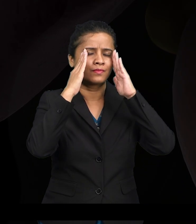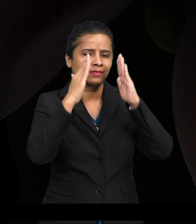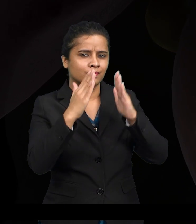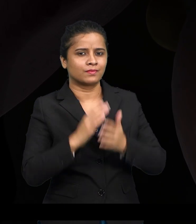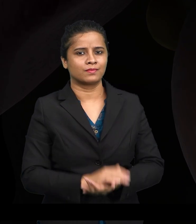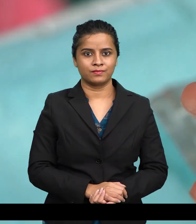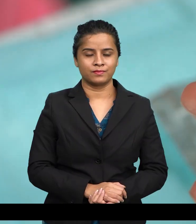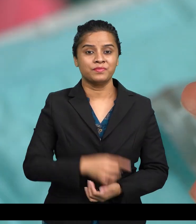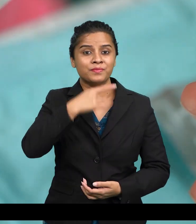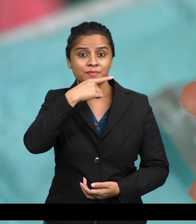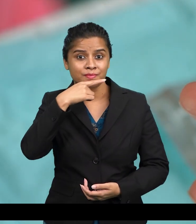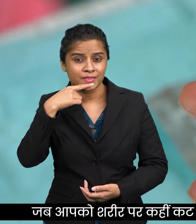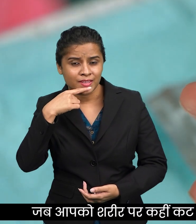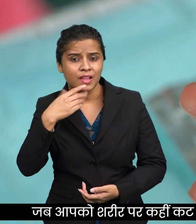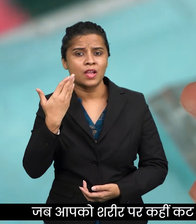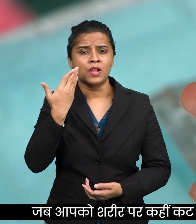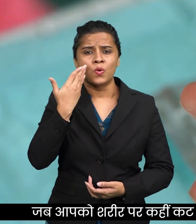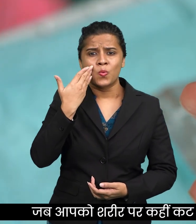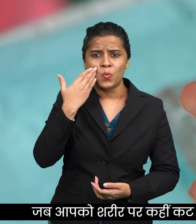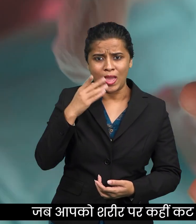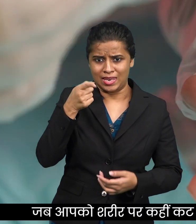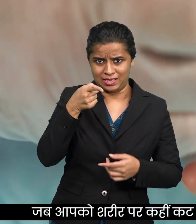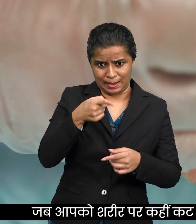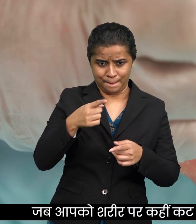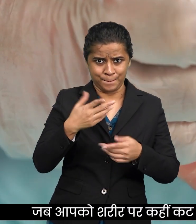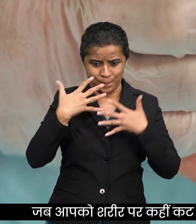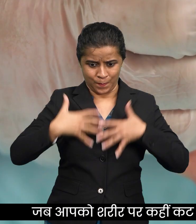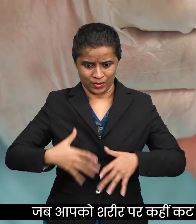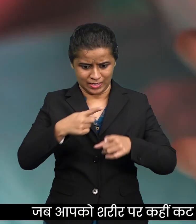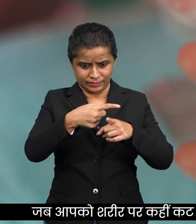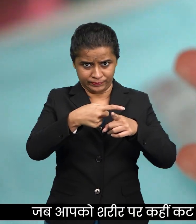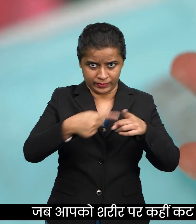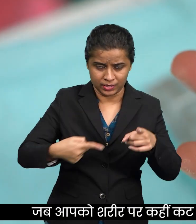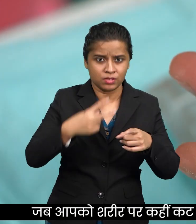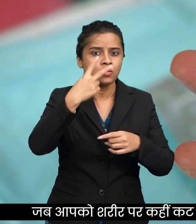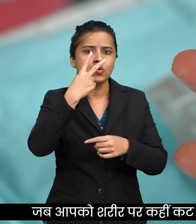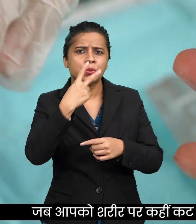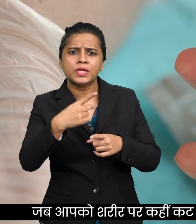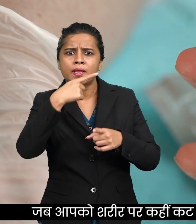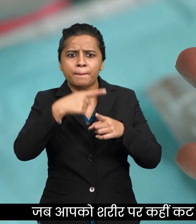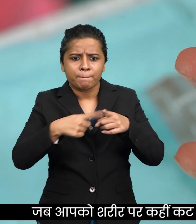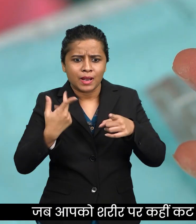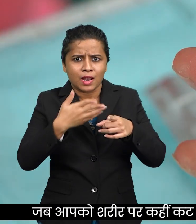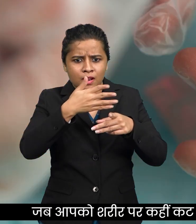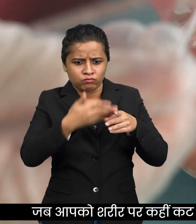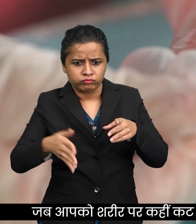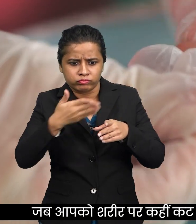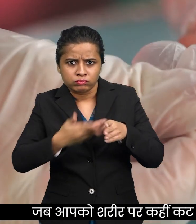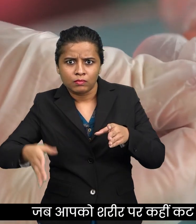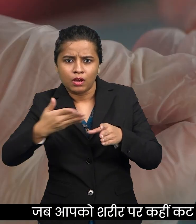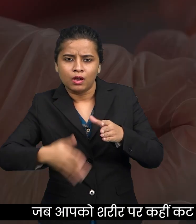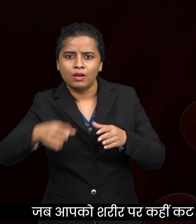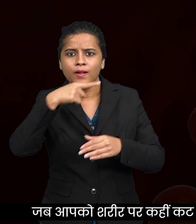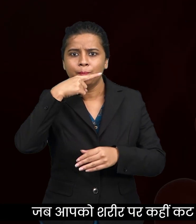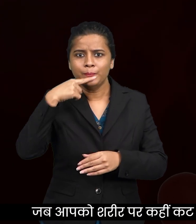ध्यान से देखें। रक्त जब आपको शरीर पर कहीं कट जाता है तो आप